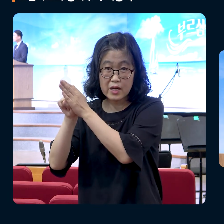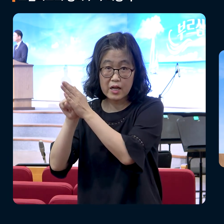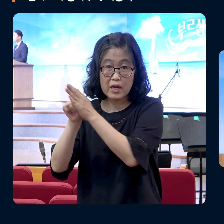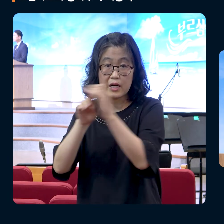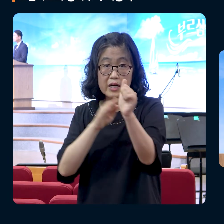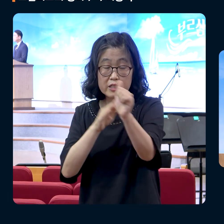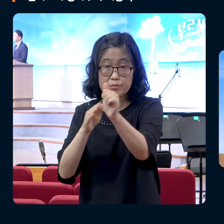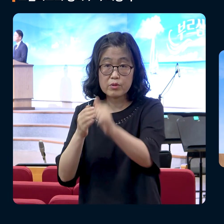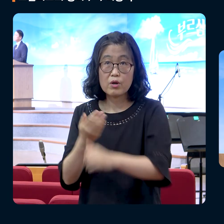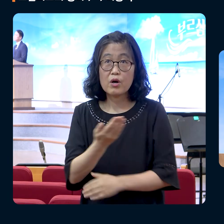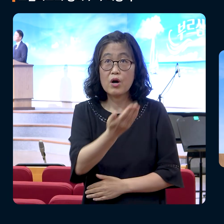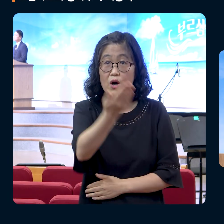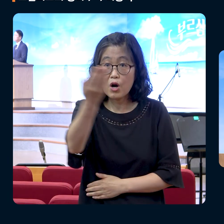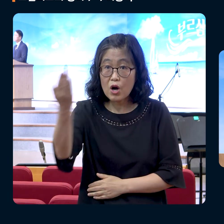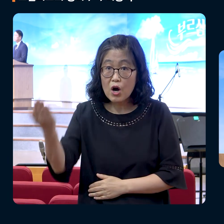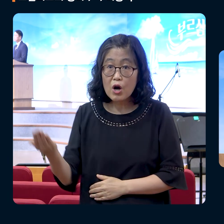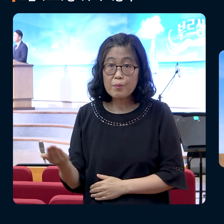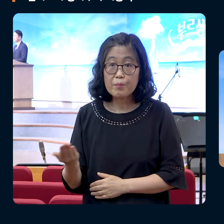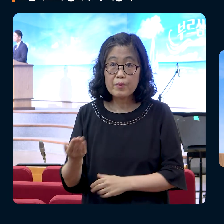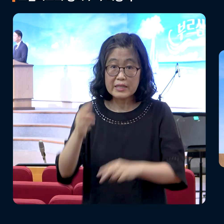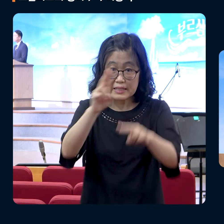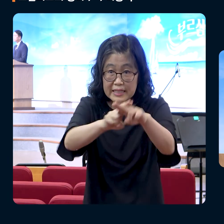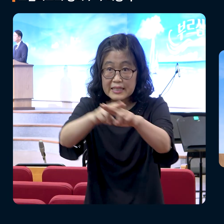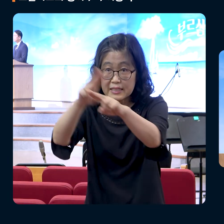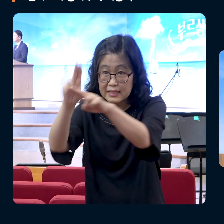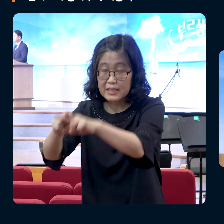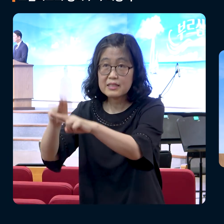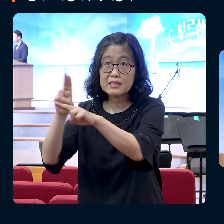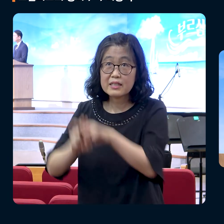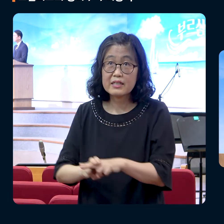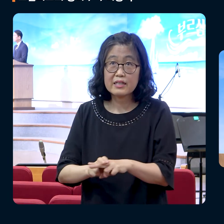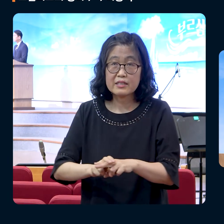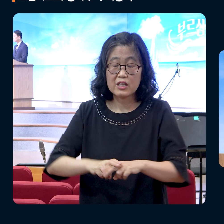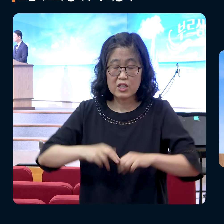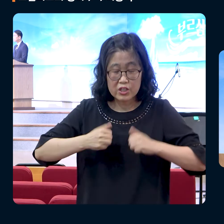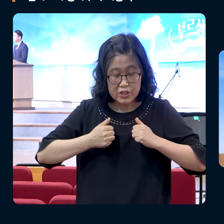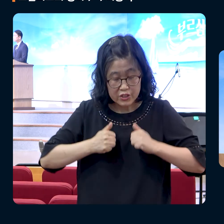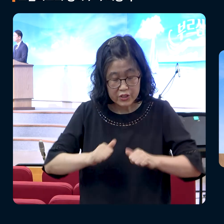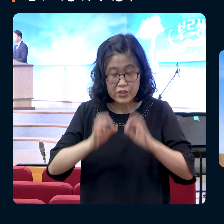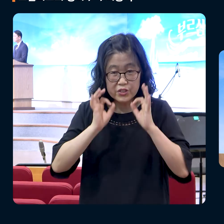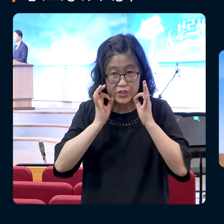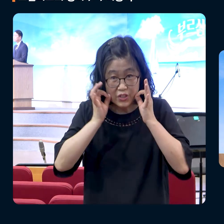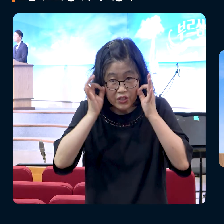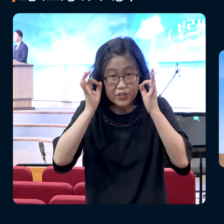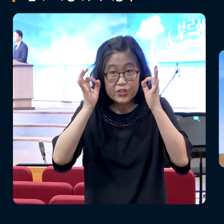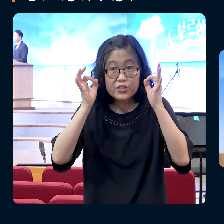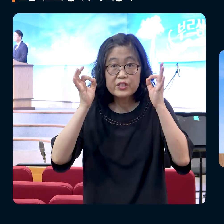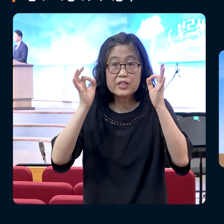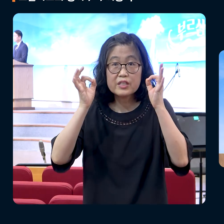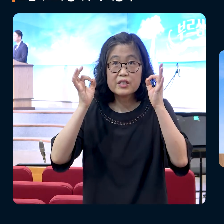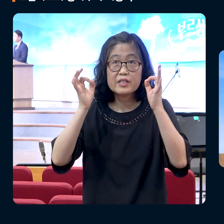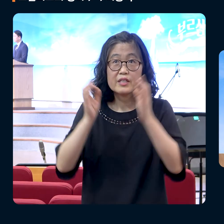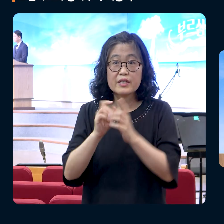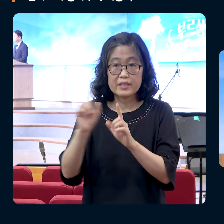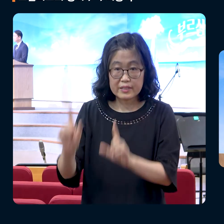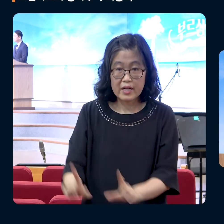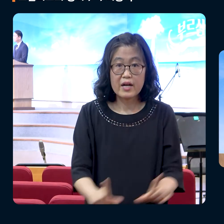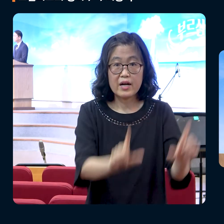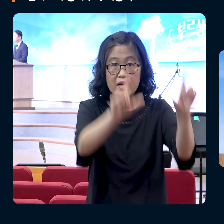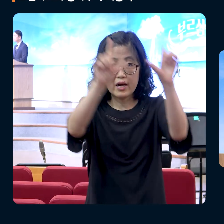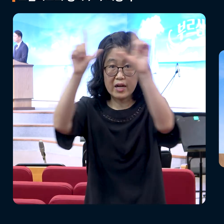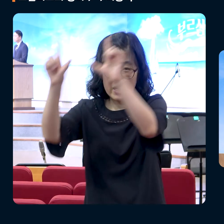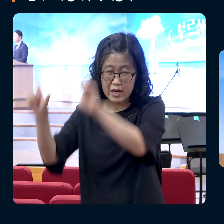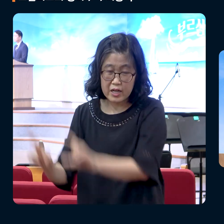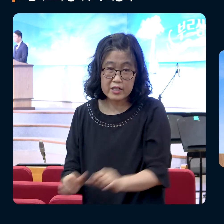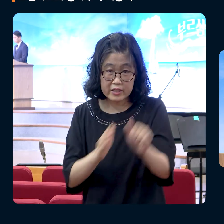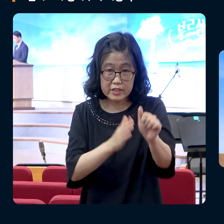여러분들에게 주어진 삶의 자리에서 그 점은 성실함과 정직함으로 찍어가며 그 삶을